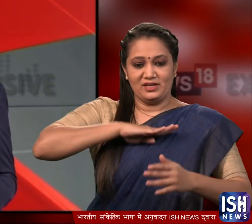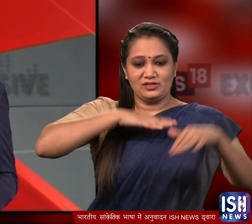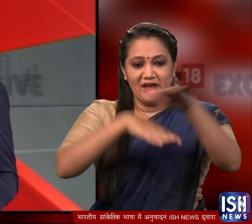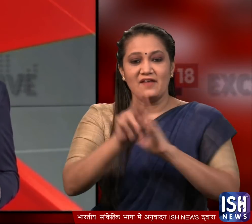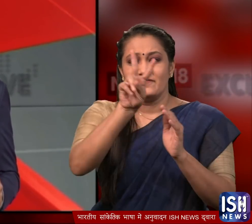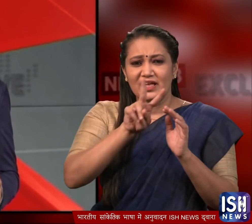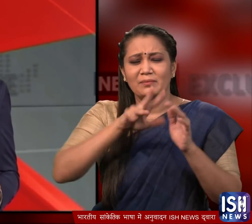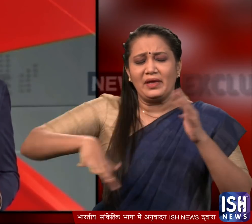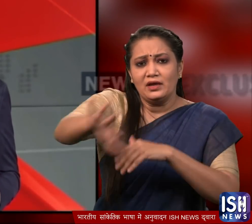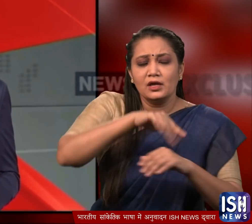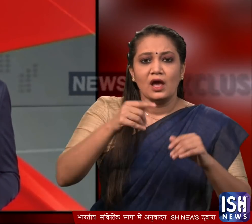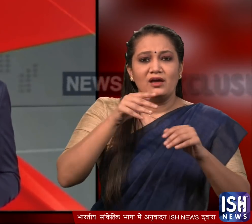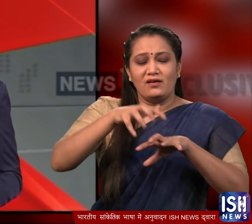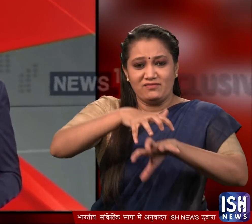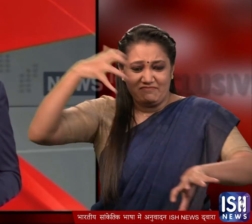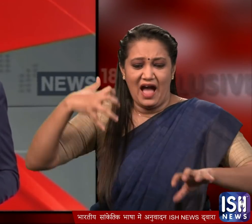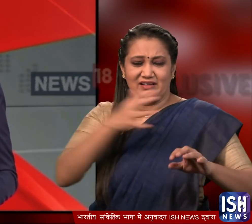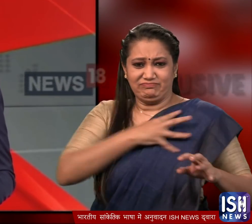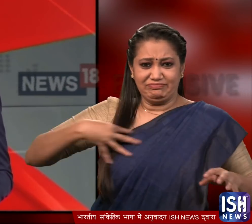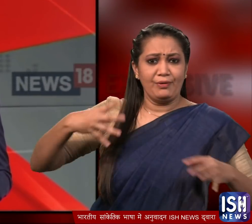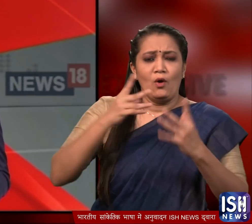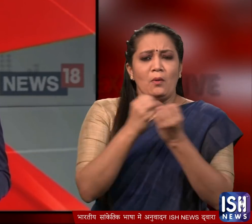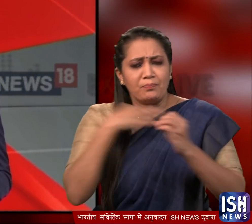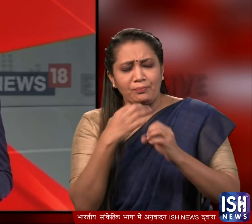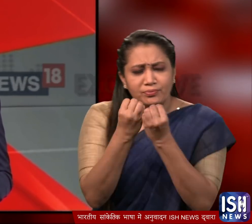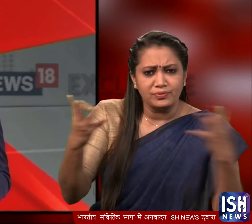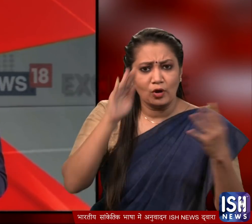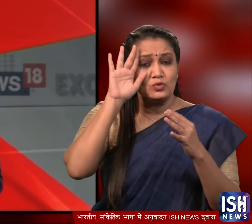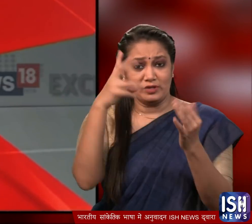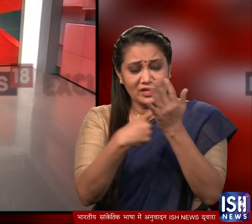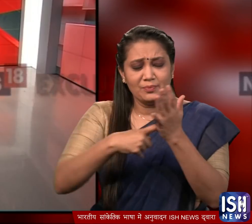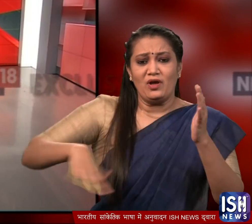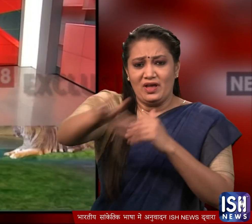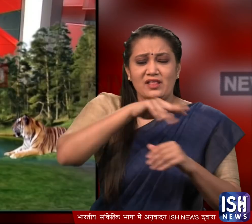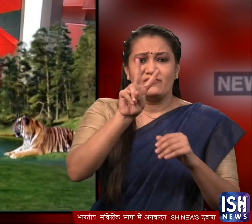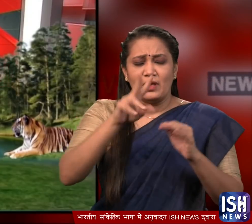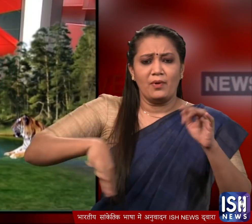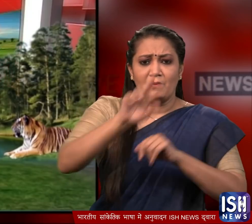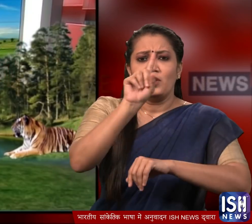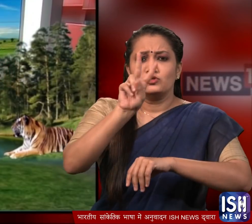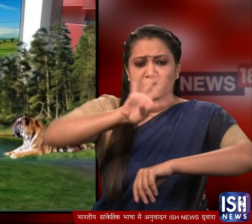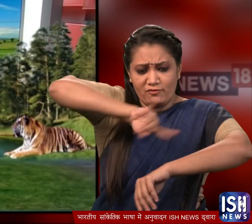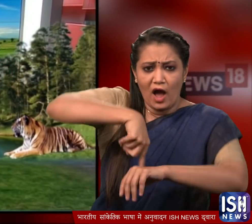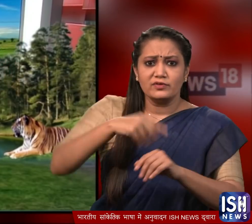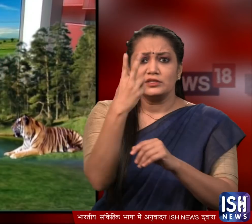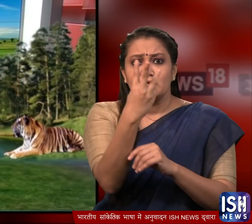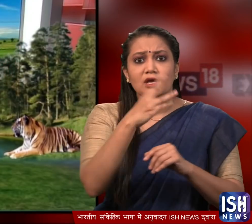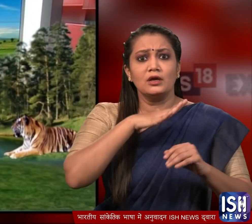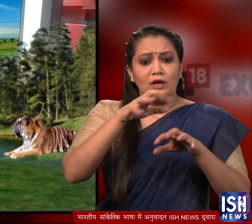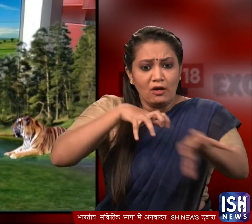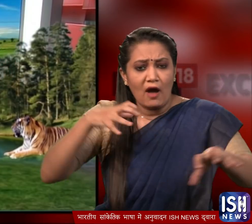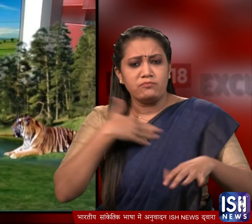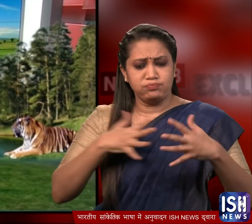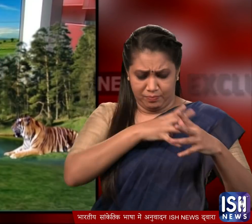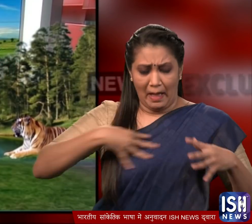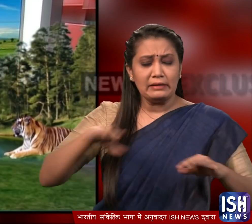के विदर्भ में बाघों की मौत होने से हड़कंप मच गया। न्यूज 18 के दिवाकर सिंह की रिपोर्ट है कि राज्य के विदर्भ इलाके में बीते 24 घंटे में 3 बाघों के